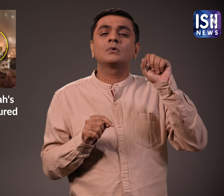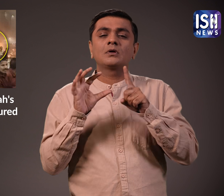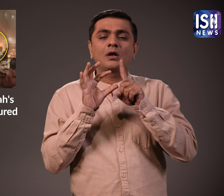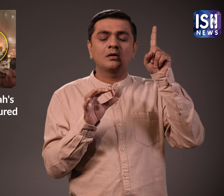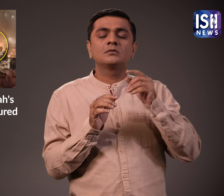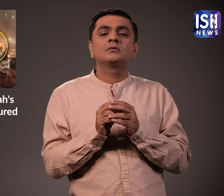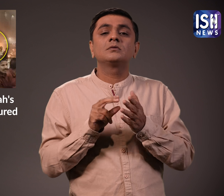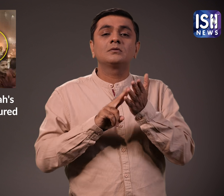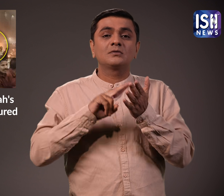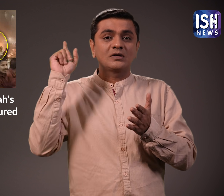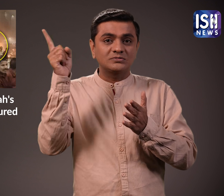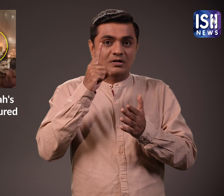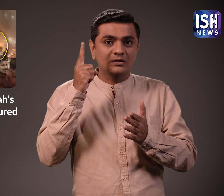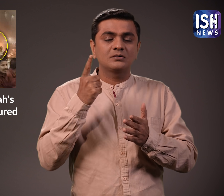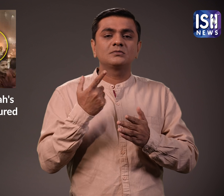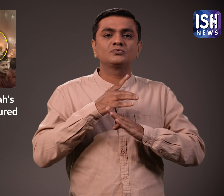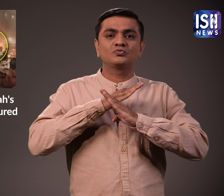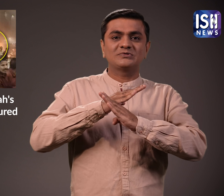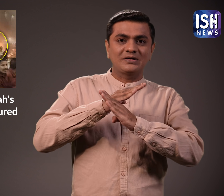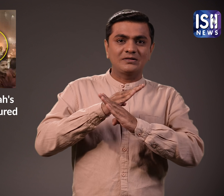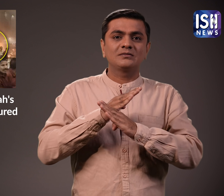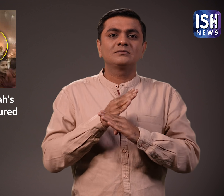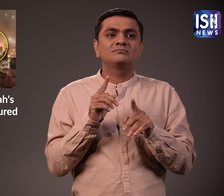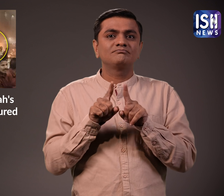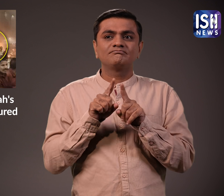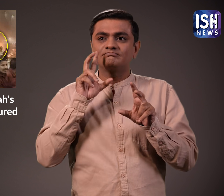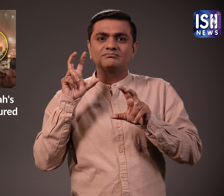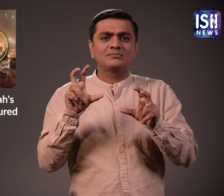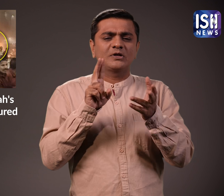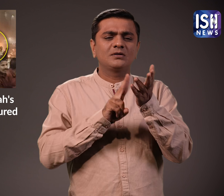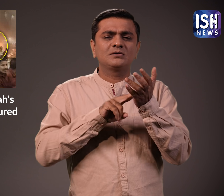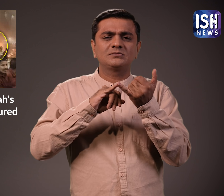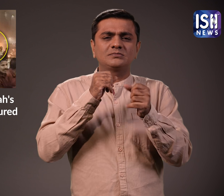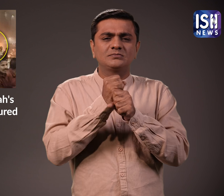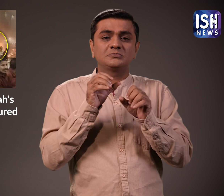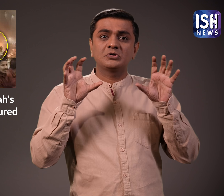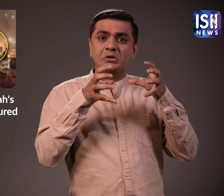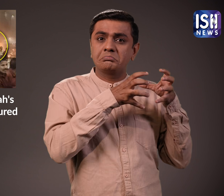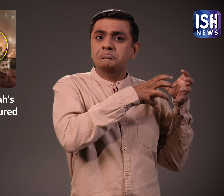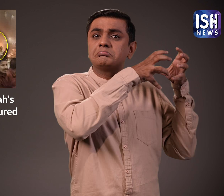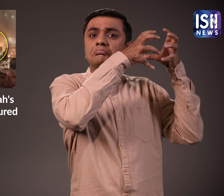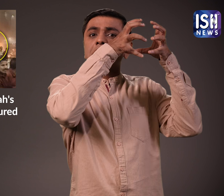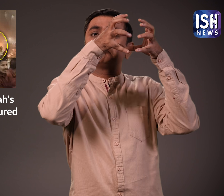विस्वोट स्थल पर दिल्ली से राष्ट्य शुरक्षा गार्ड एन एस जी की टीम भी पहुँची